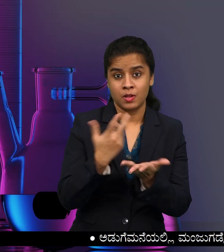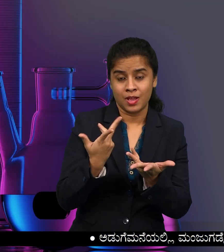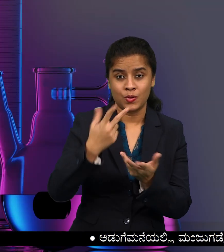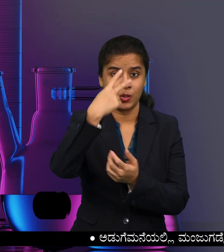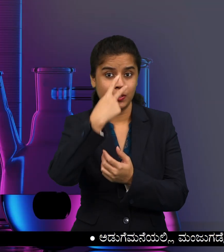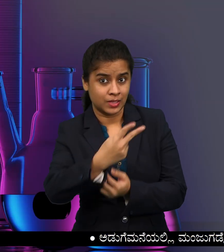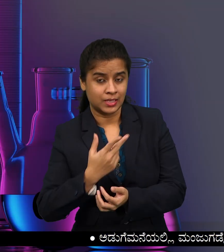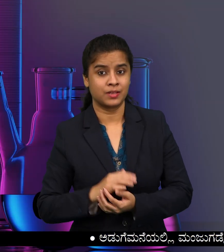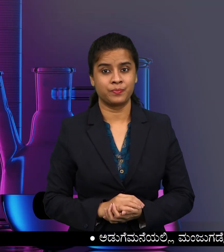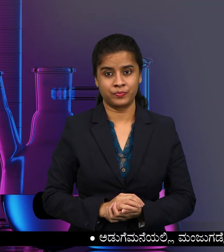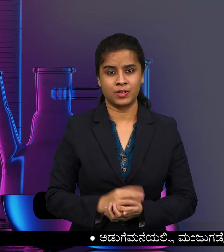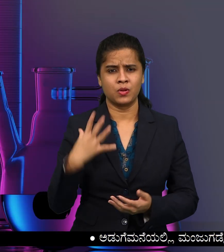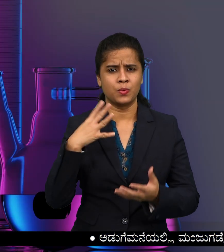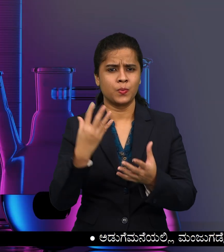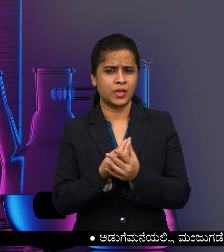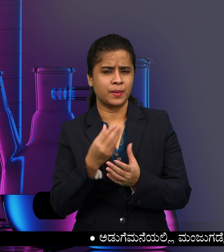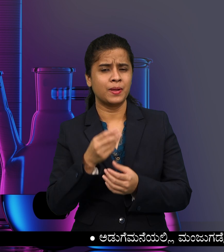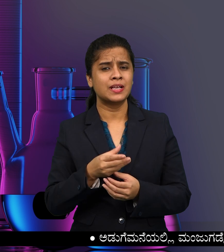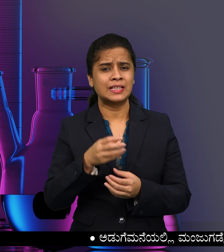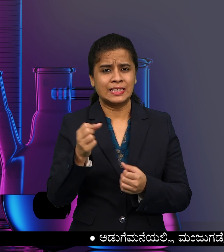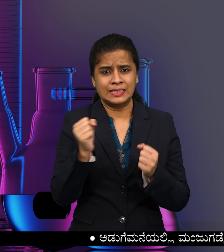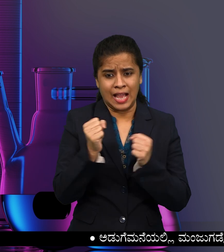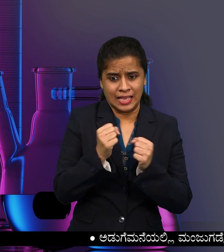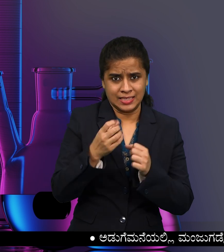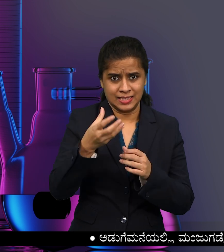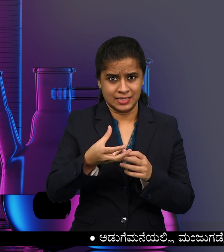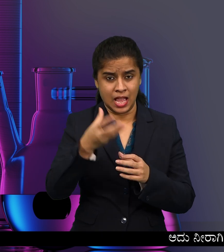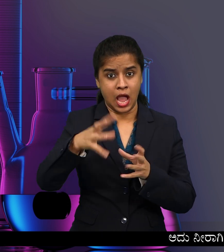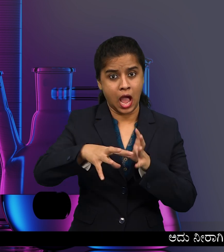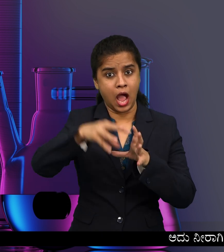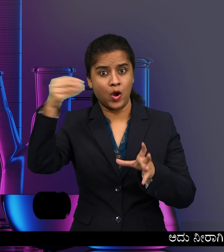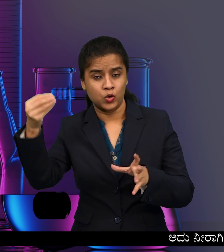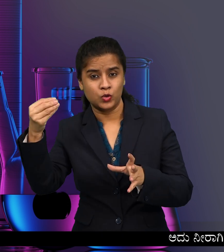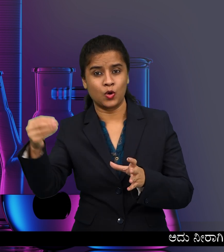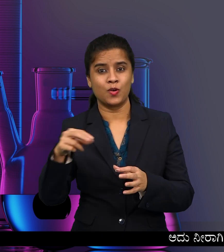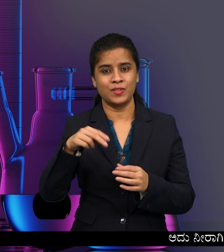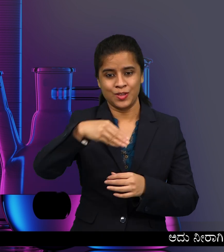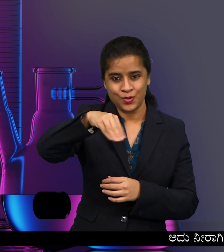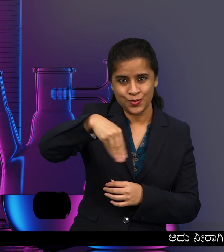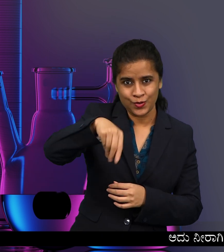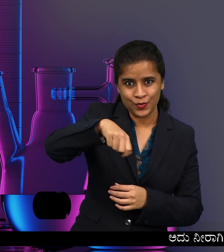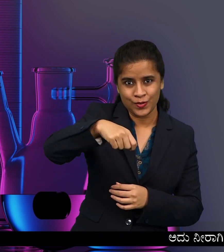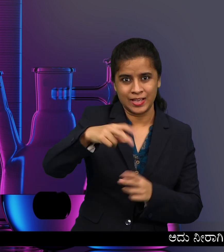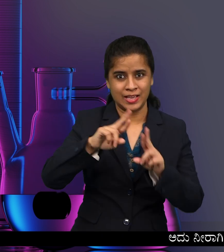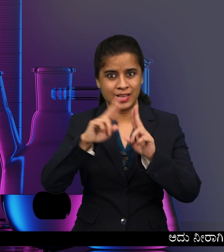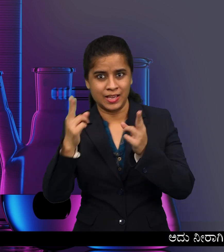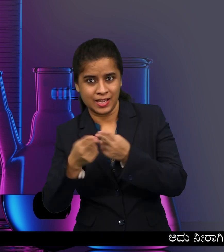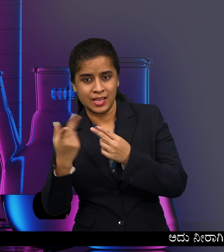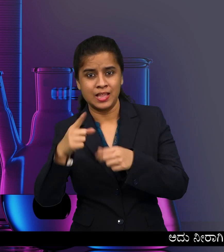ಅಡುಗೆ ಮನೆಯಲ್ಲಿ ಮಂಜುಗಡ್ಡೆಯನ್ನು ಹೊರಗಿಟ್ಟರೆ ಕಾಲಾನಂತರದಲ್ಲಿ ಅದು ನೀರಾಗಿ